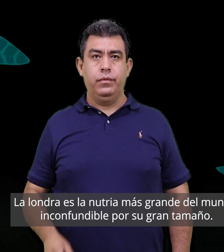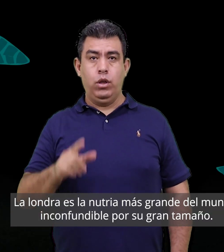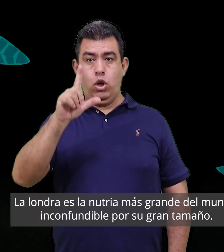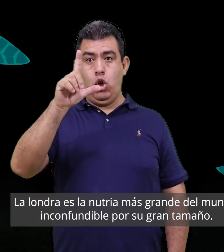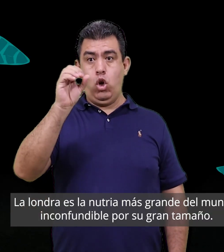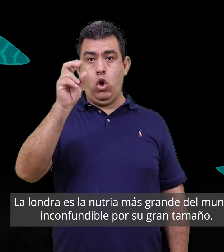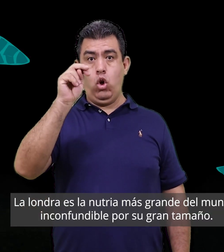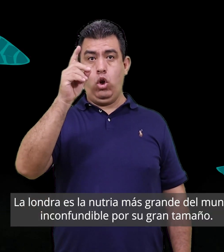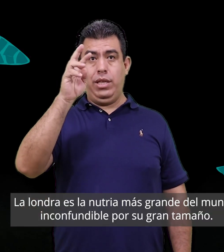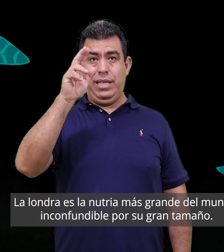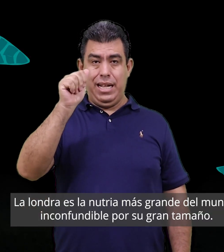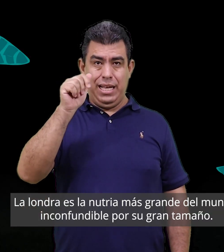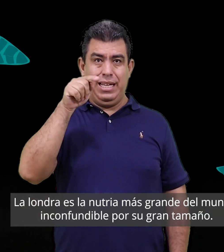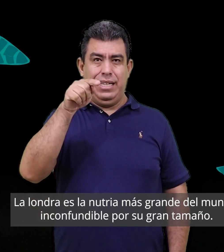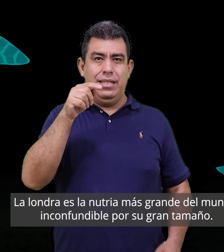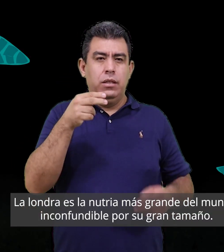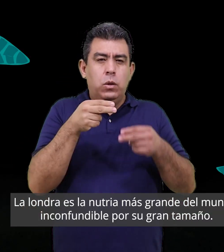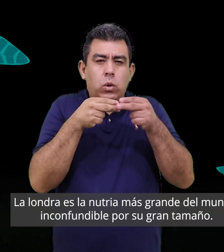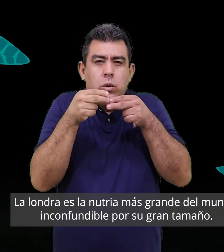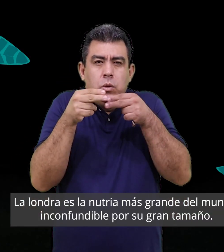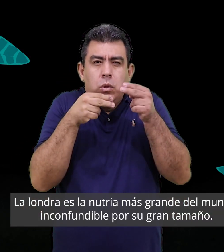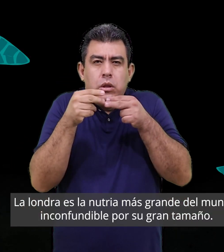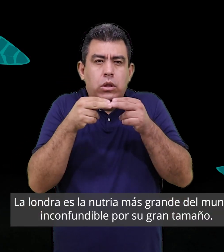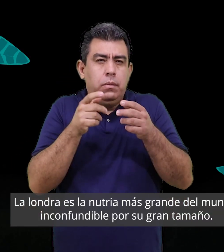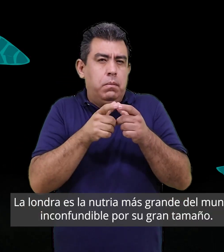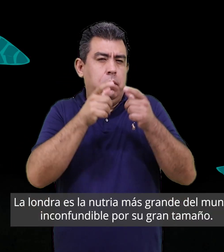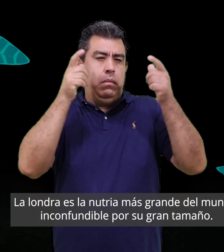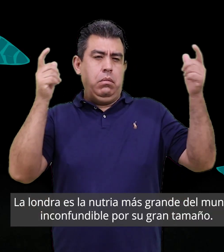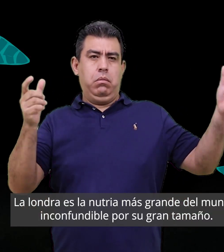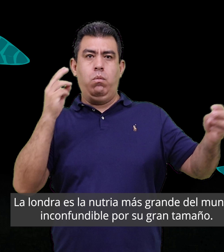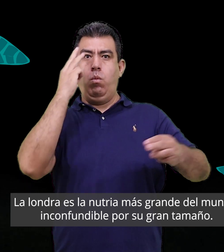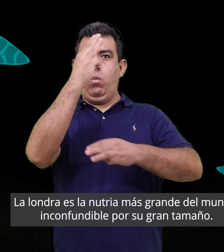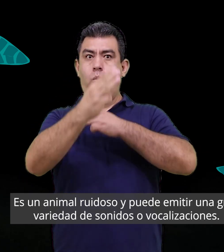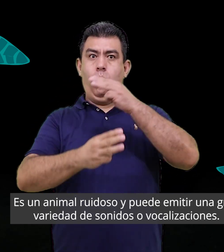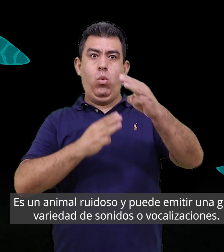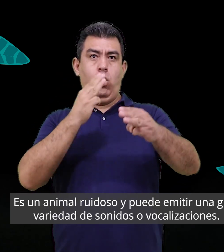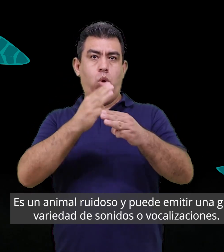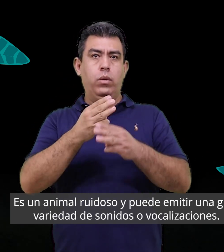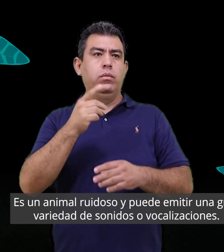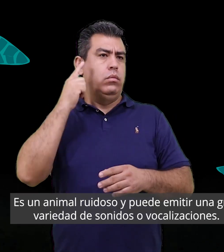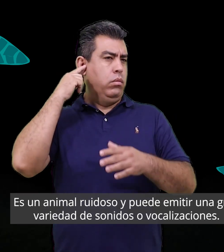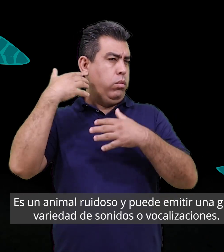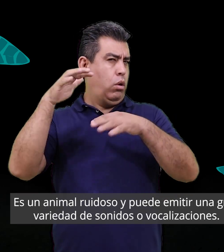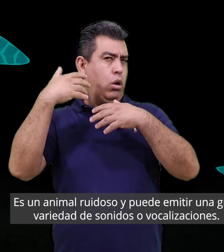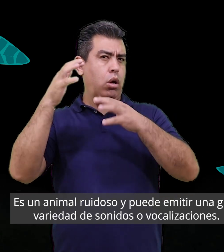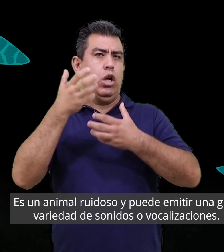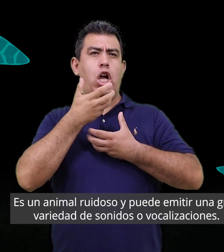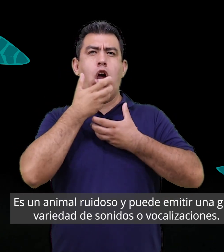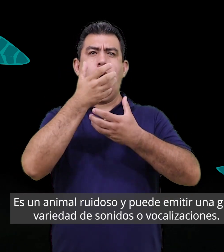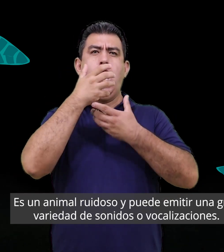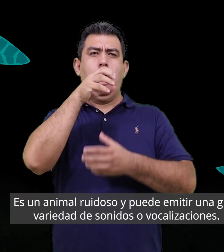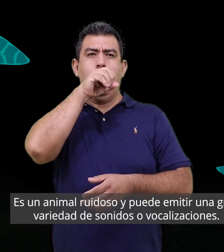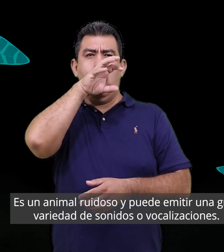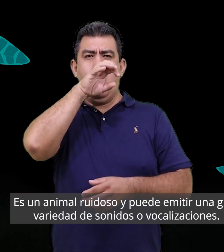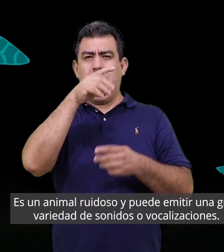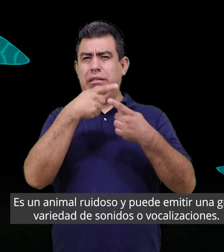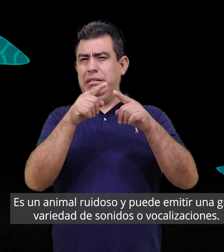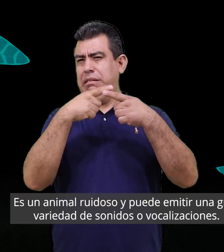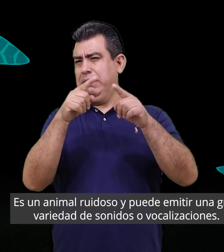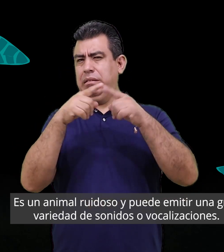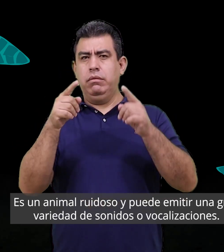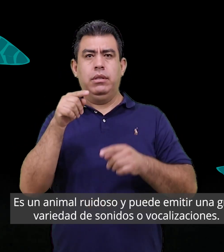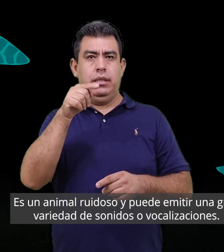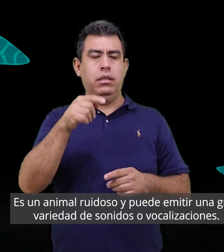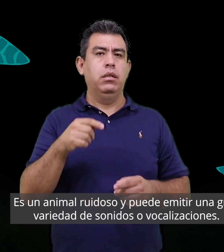La alondra es la nutria más grande del mundo, inconfundible por su gran tamaño. Es un animal ruidoso y puede emitir una variedad de